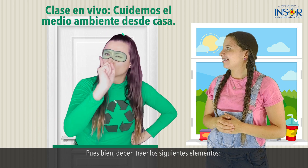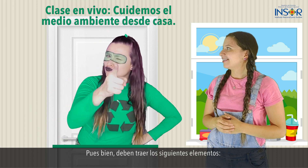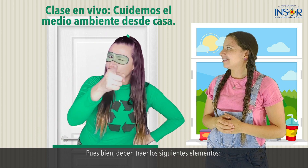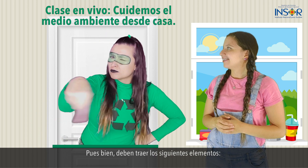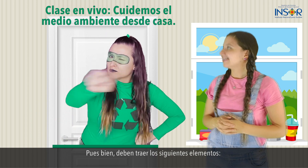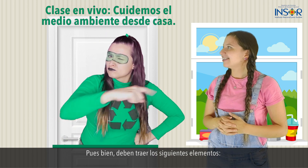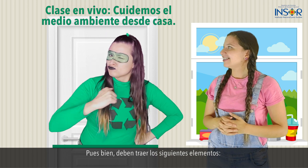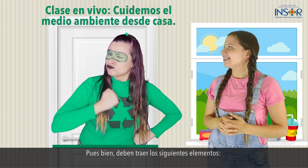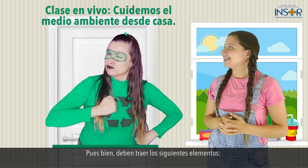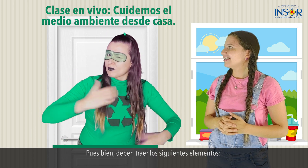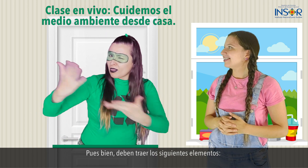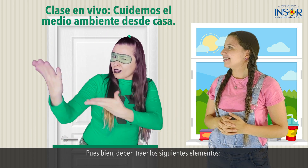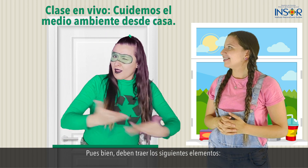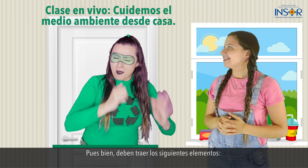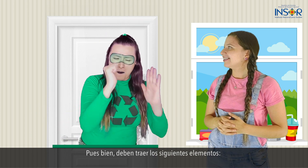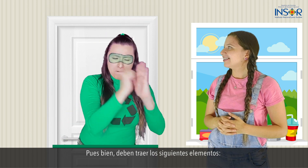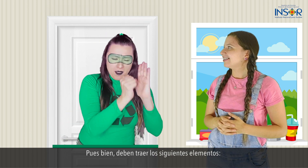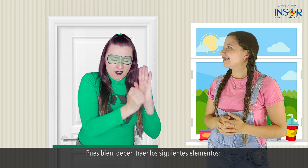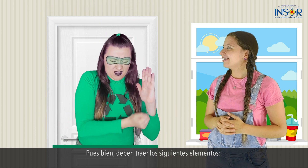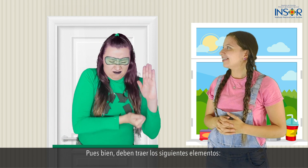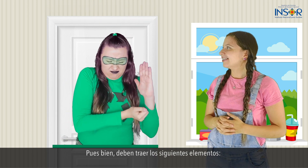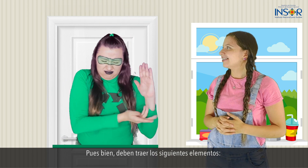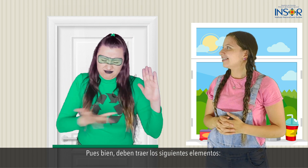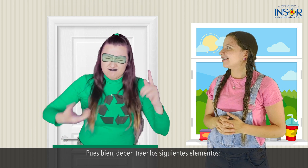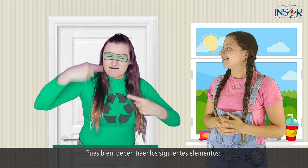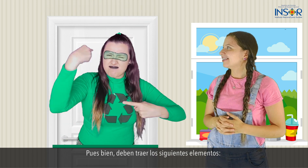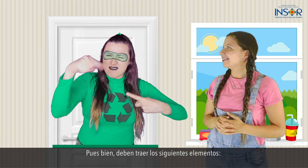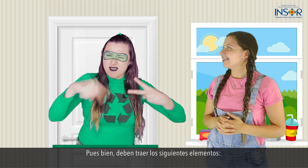bien, deben traer los siguientes elementos.